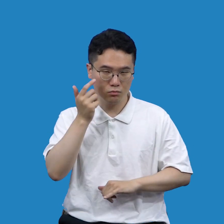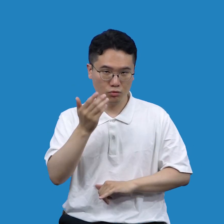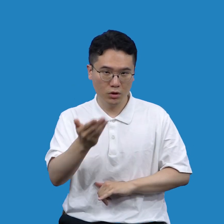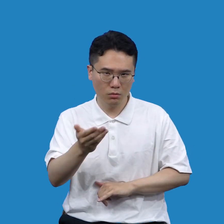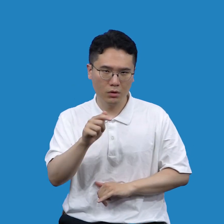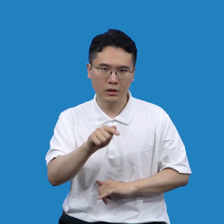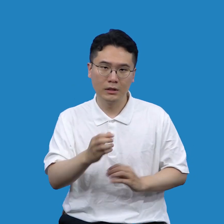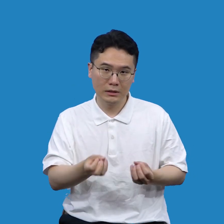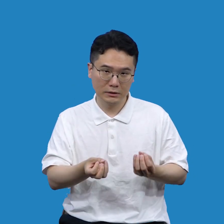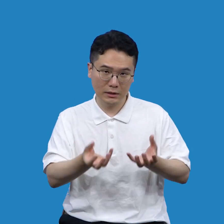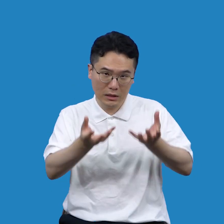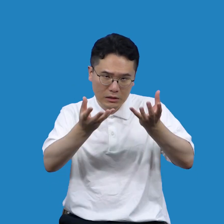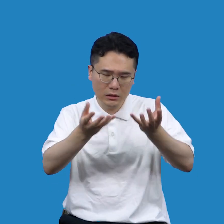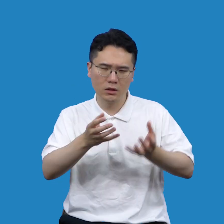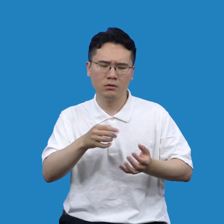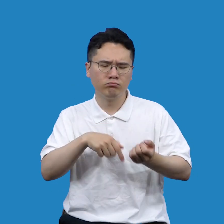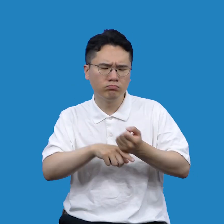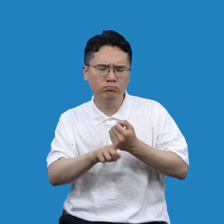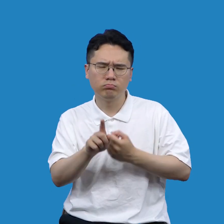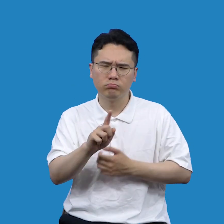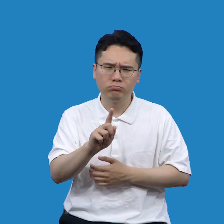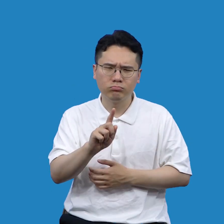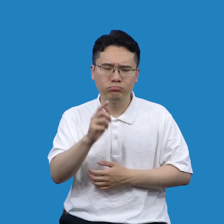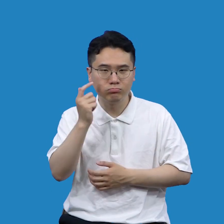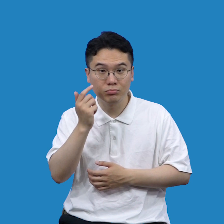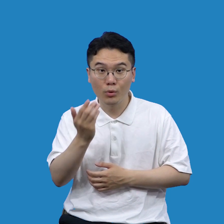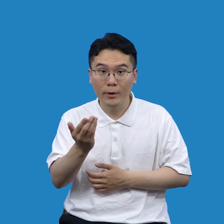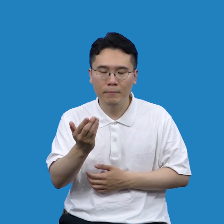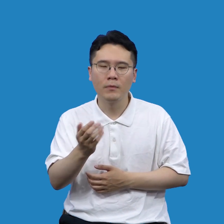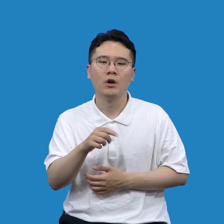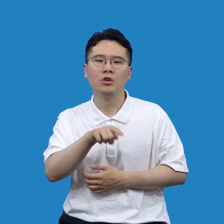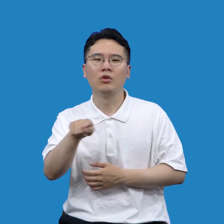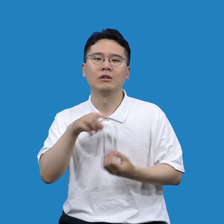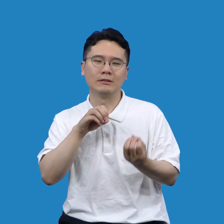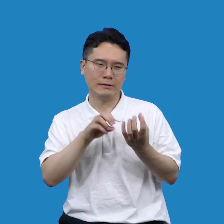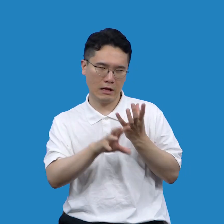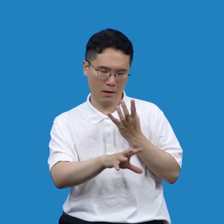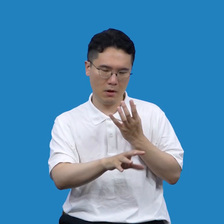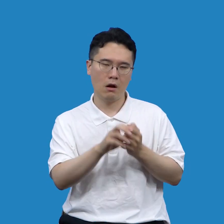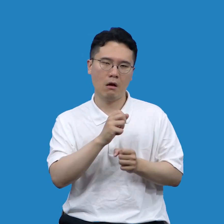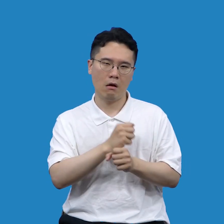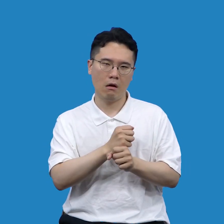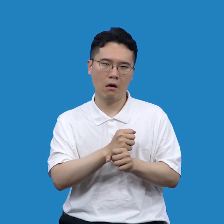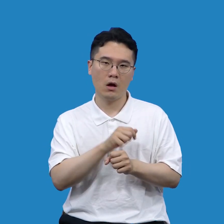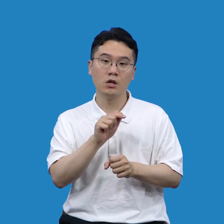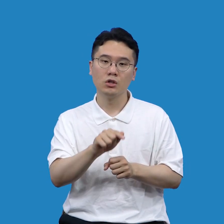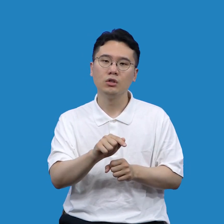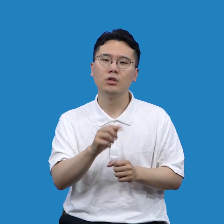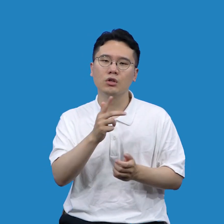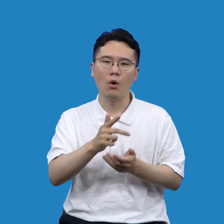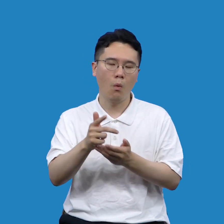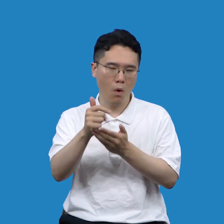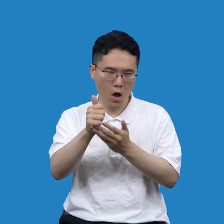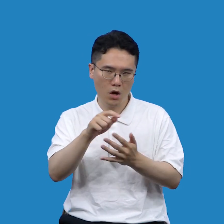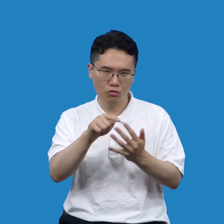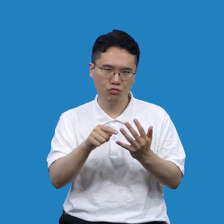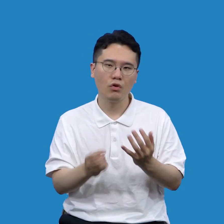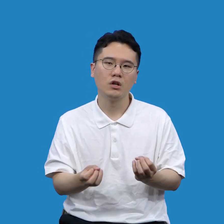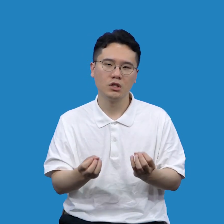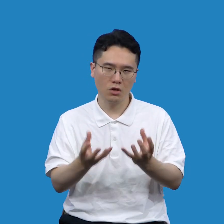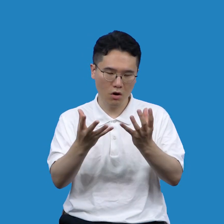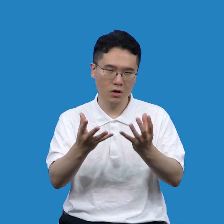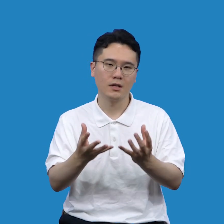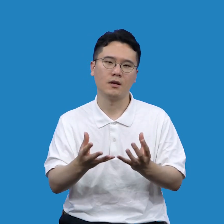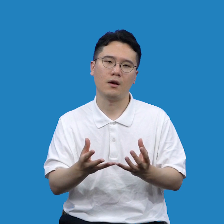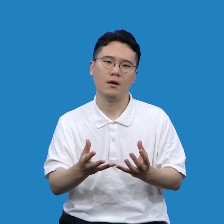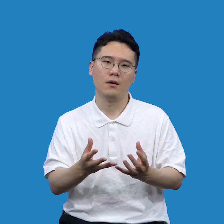이 예식이 무슨 뜻이냐 하거든 너희는 이르기를 이는 여호와의 유월절 제사라.